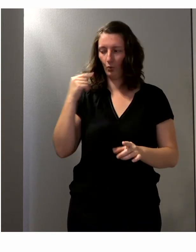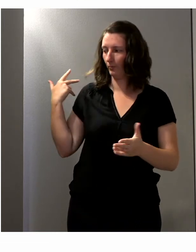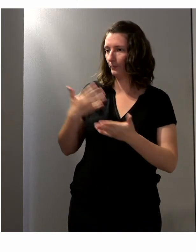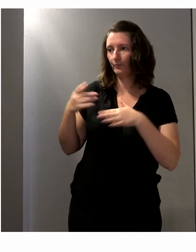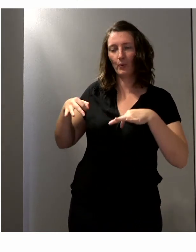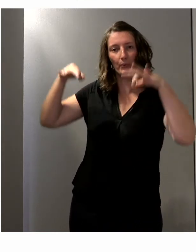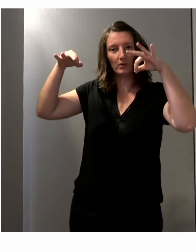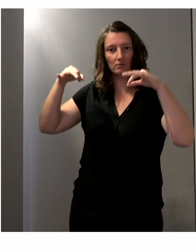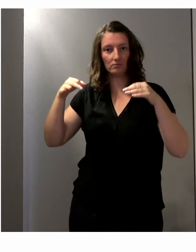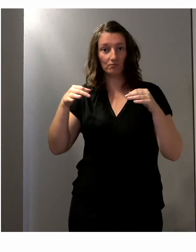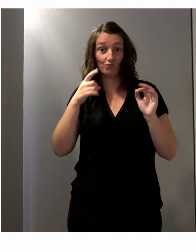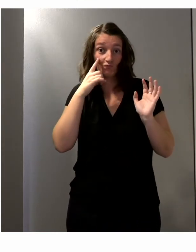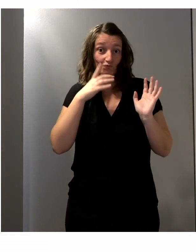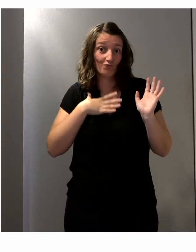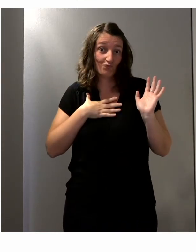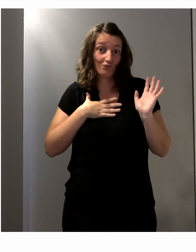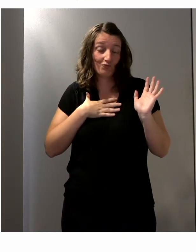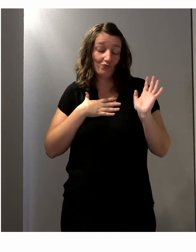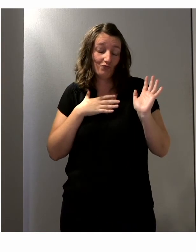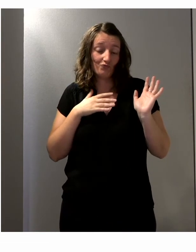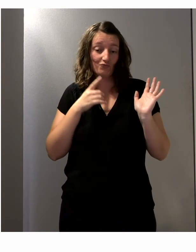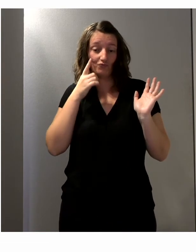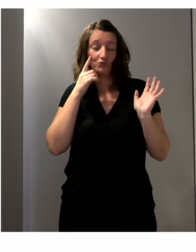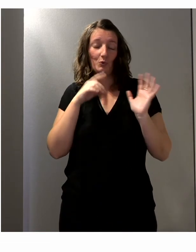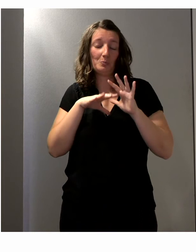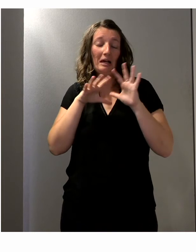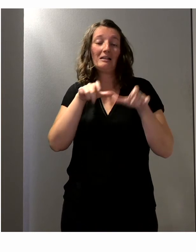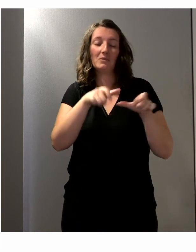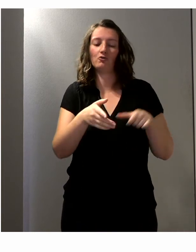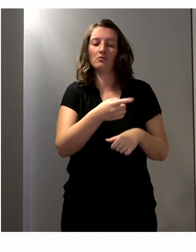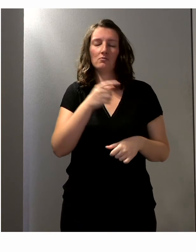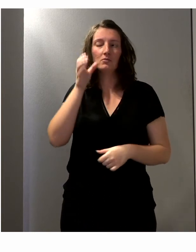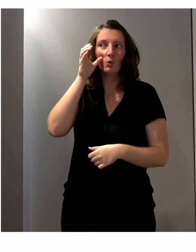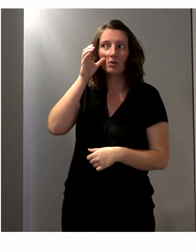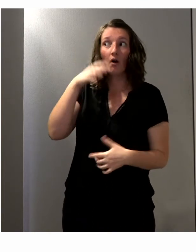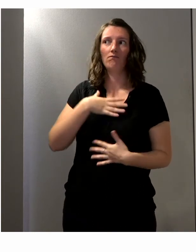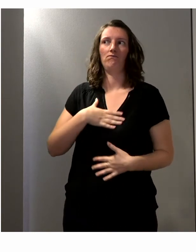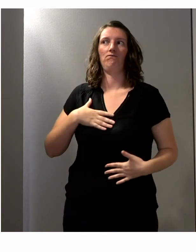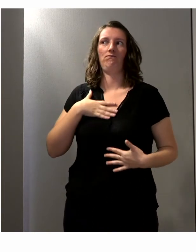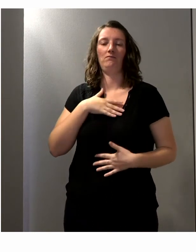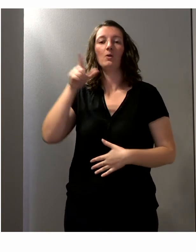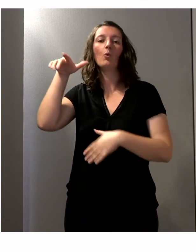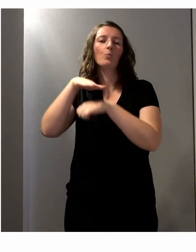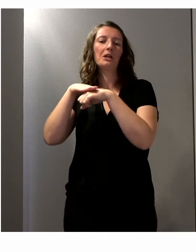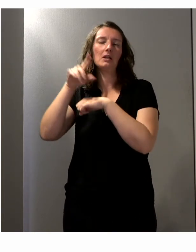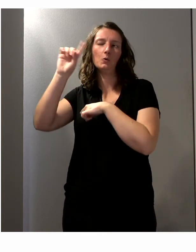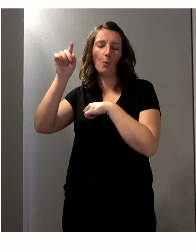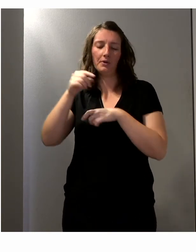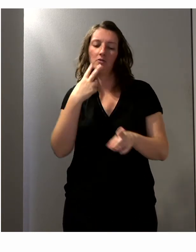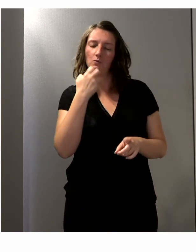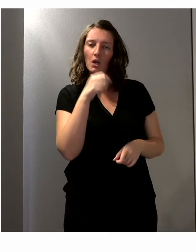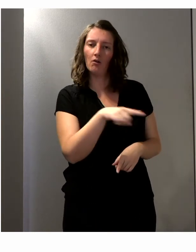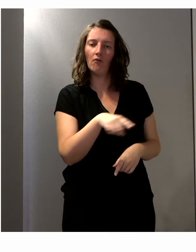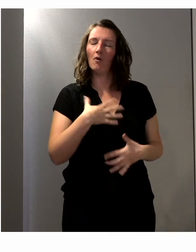Je pense que ça fera plaisir aux oreilles de beaucoup de personnes, pas forcément les politiques, mais les citoyens, c'est